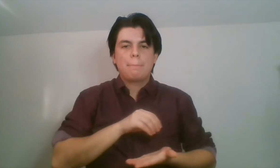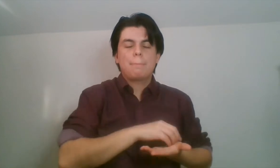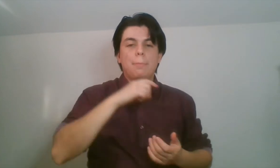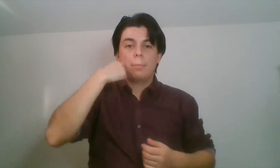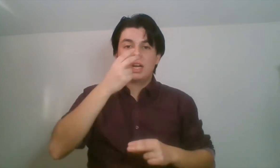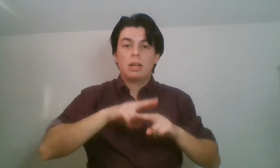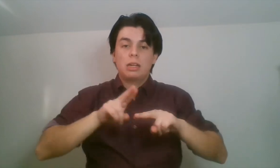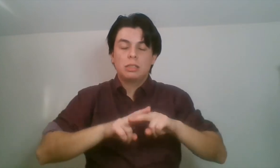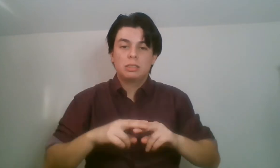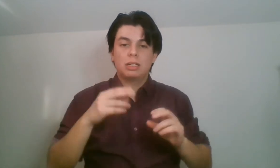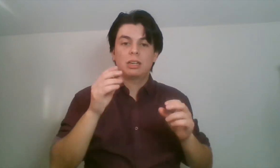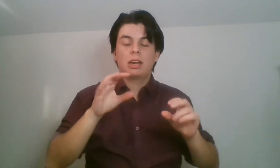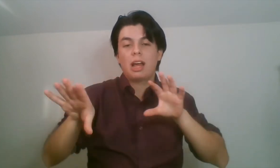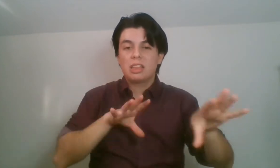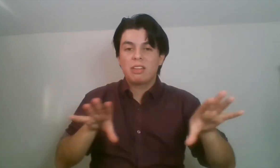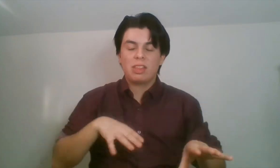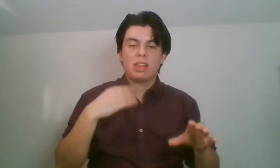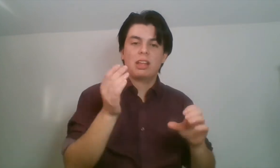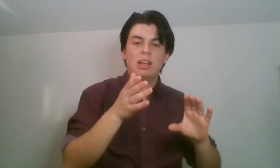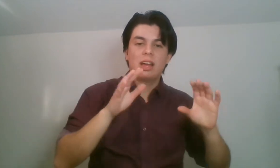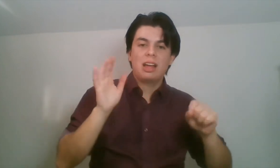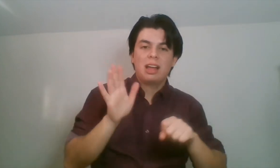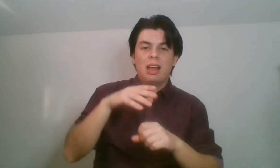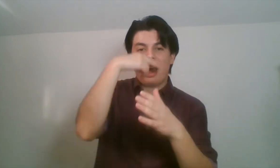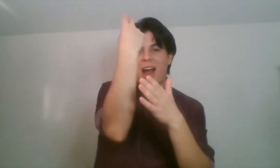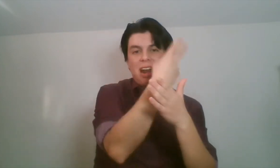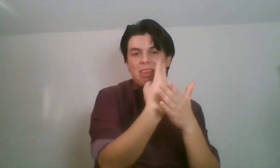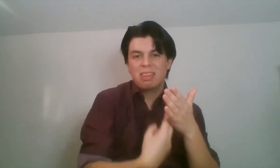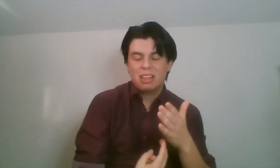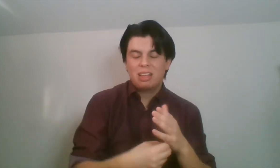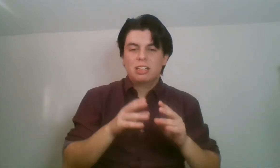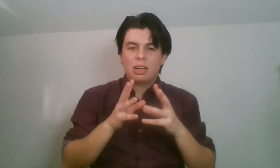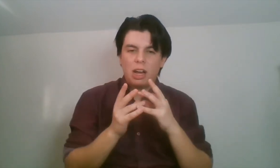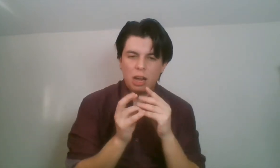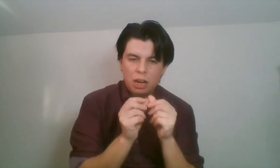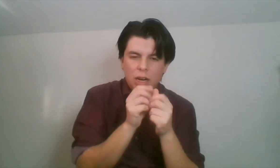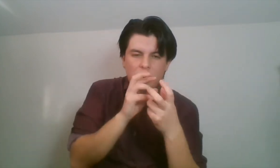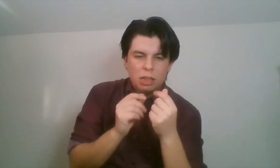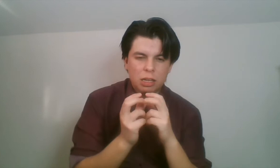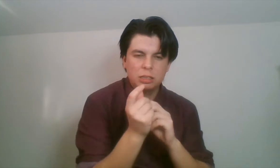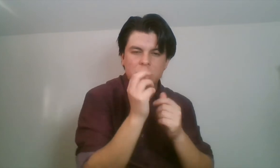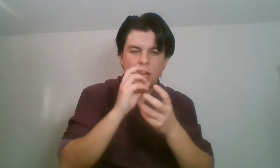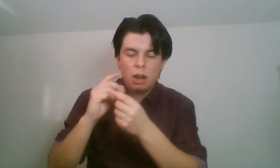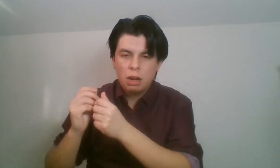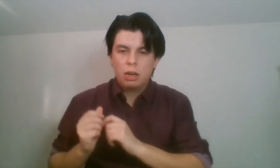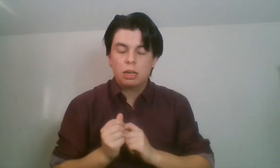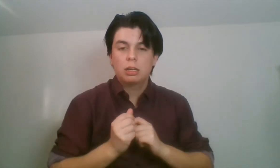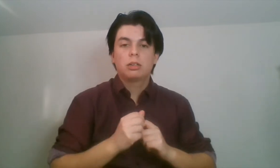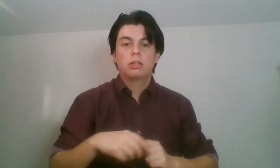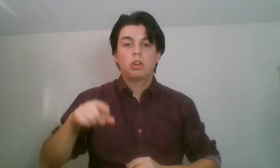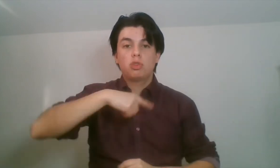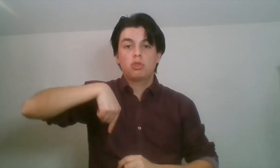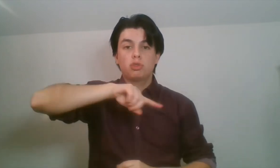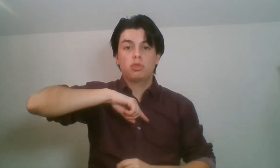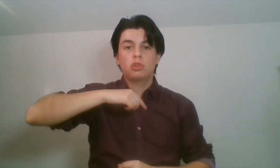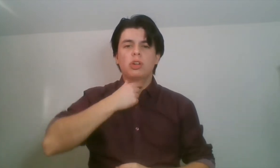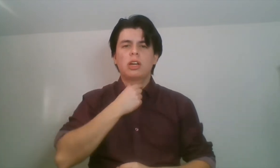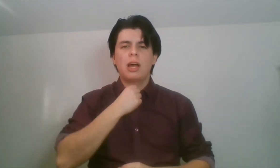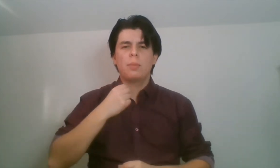lugares. Originalmente pensamos llamar este centro Plazuela Juan Francisco González, pero después surgió Talleres,